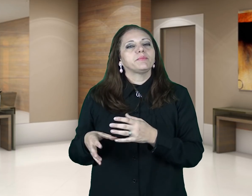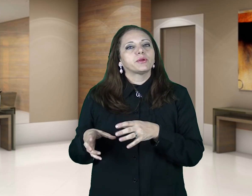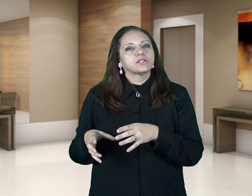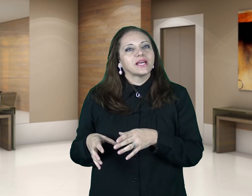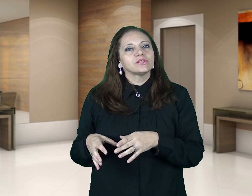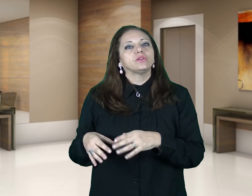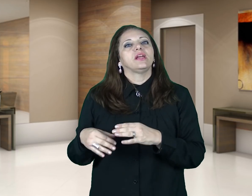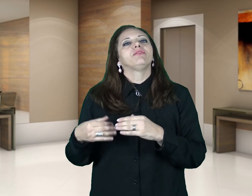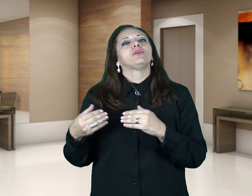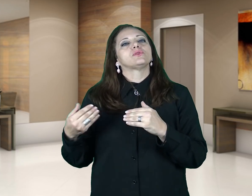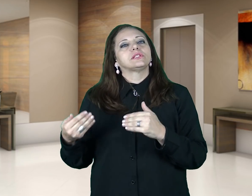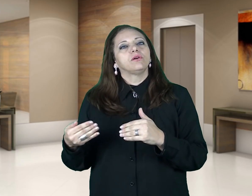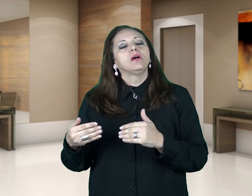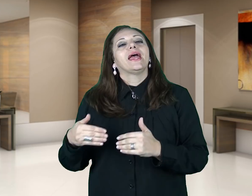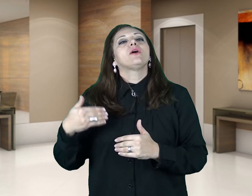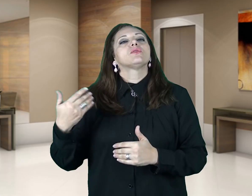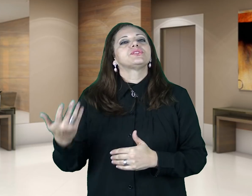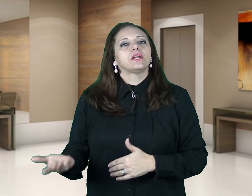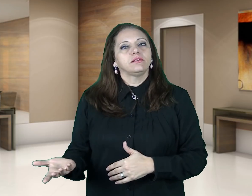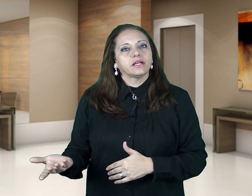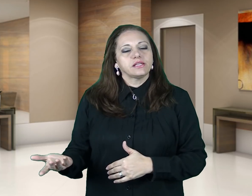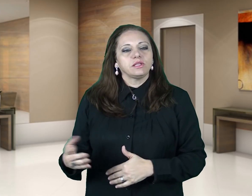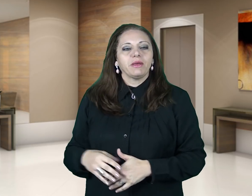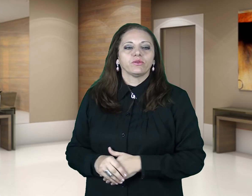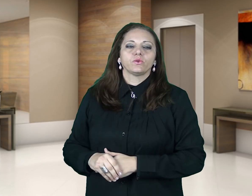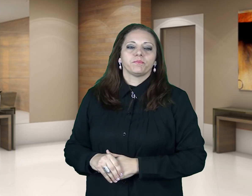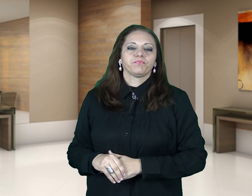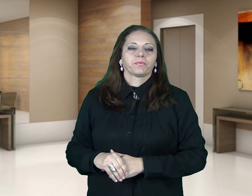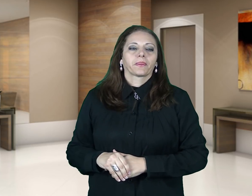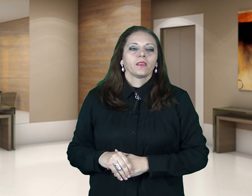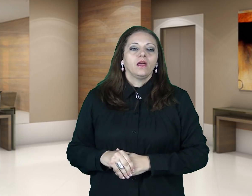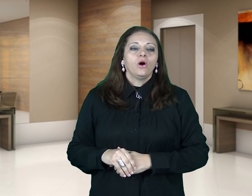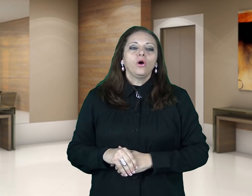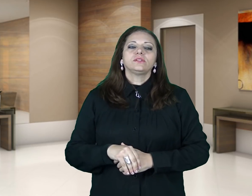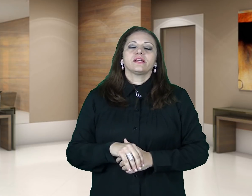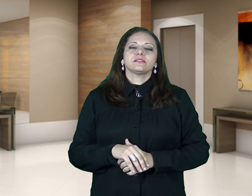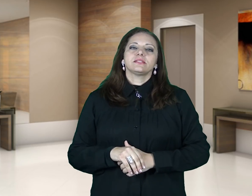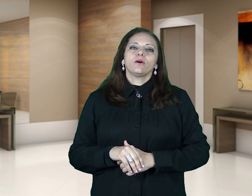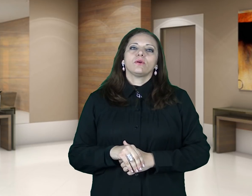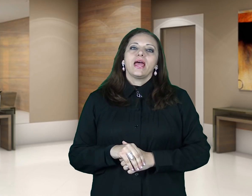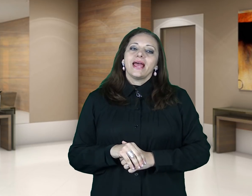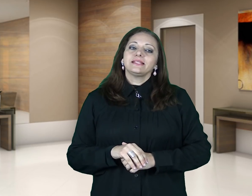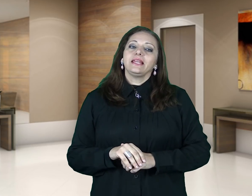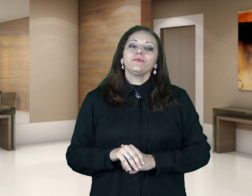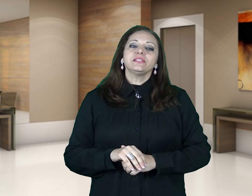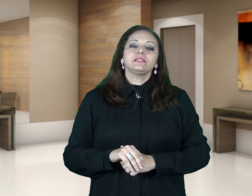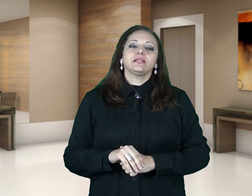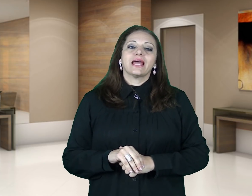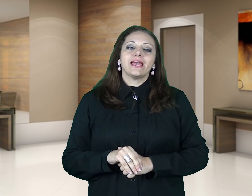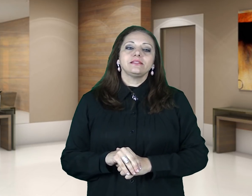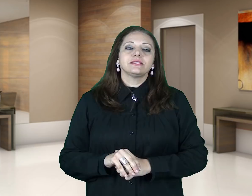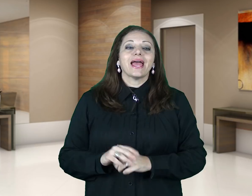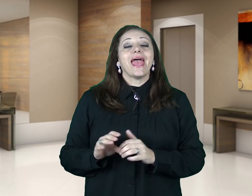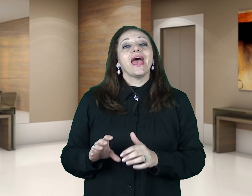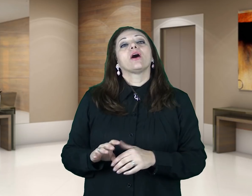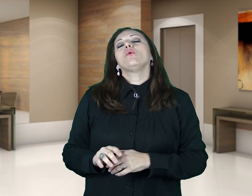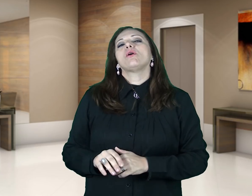nesse processo de evolução em constante crescimento. Outra questão é se a língua de sinais é